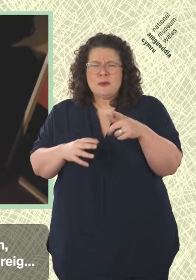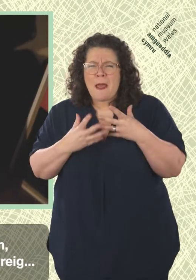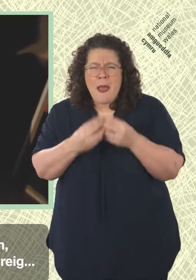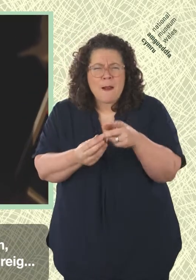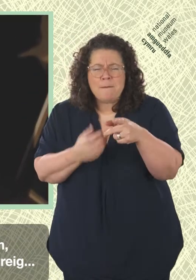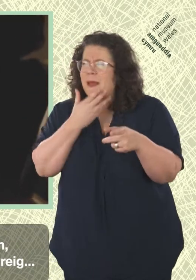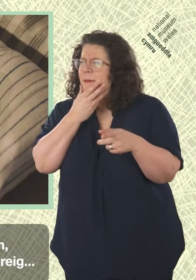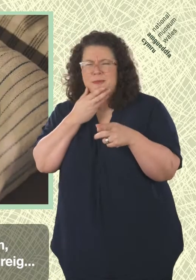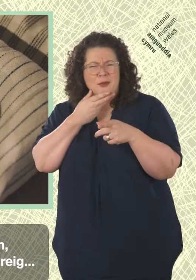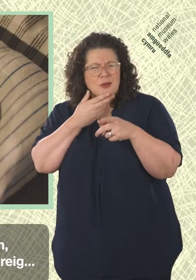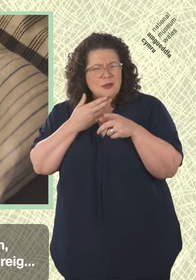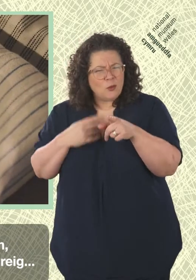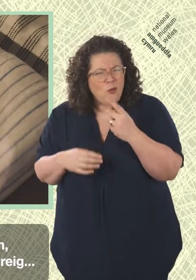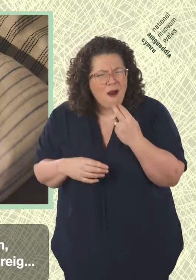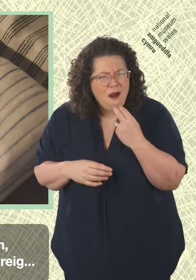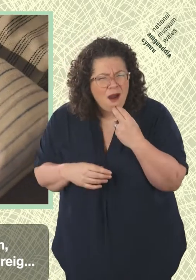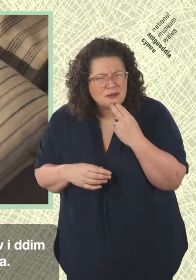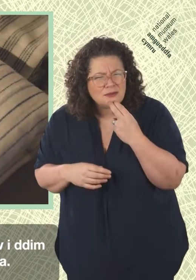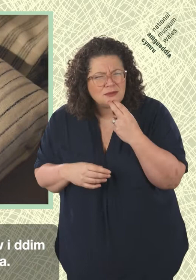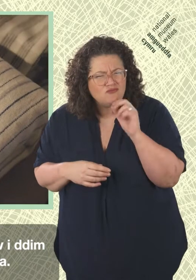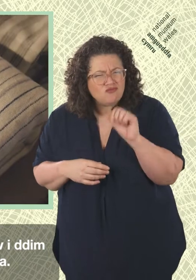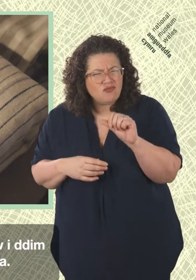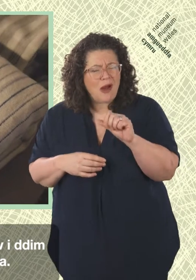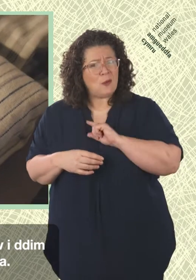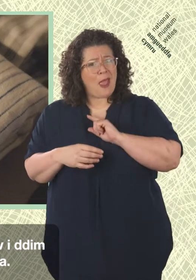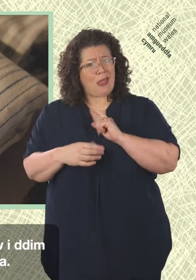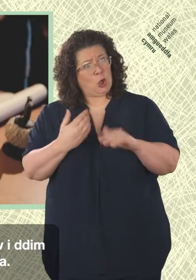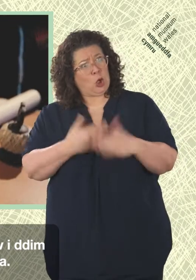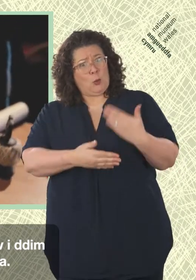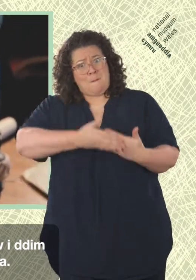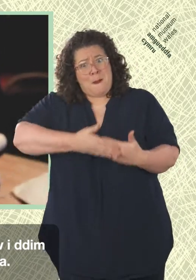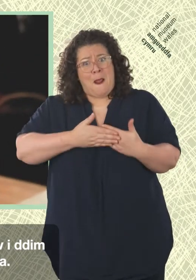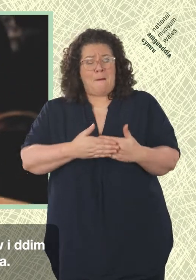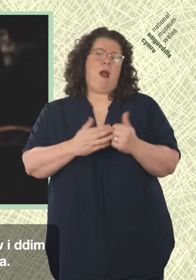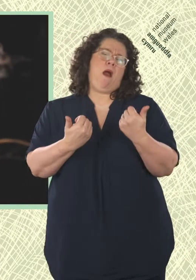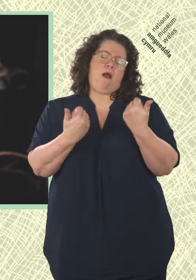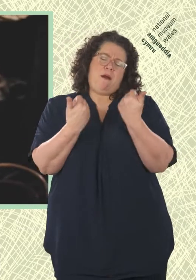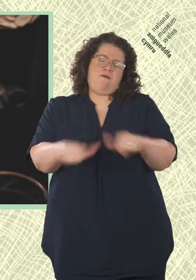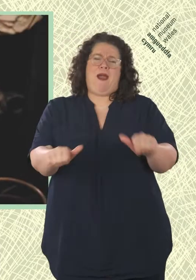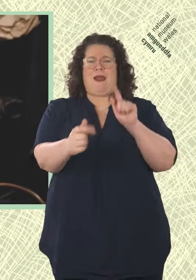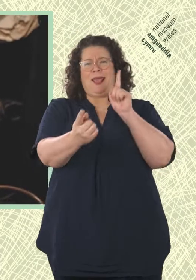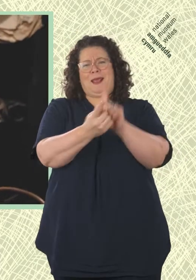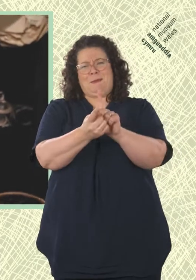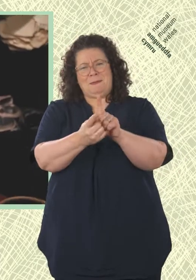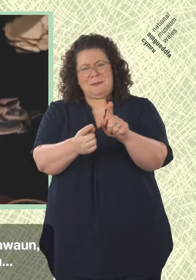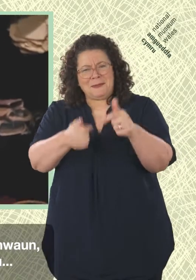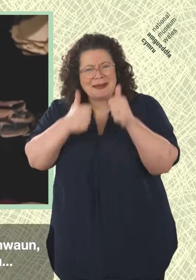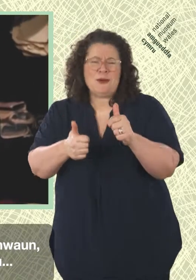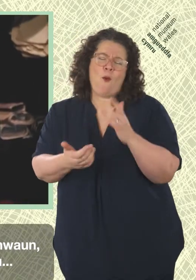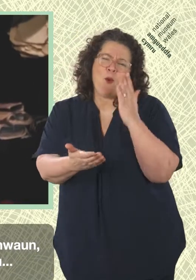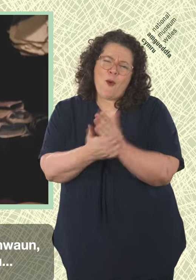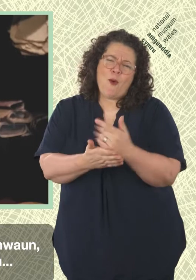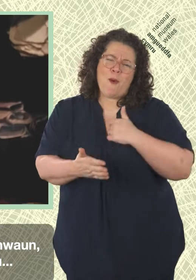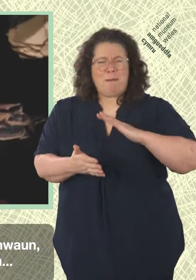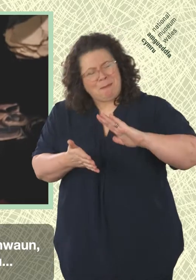gwlan, crysau brethyn Cymreig. O, wyneb newydd sydd ddim yn gyfarwydd da. O, Gwen! Chi yw